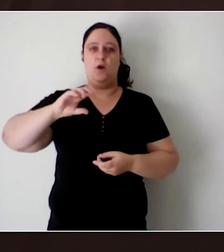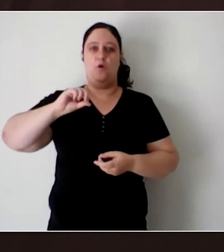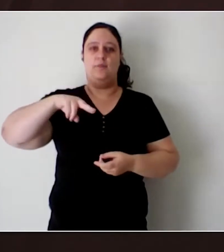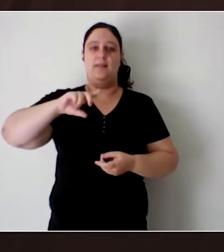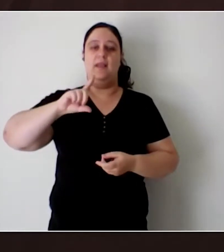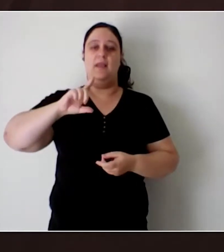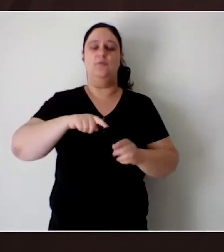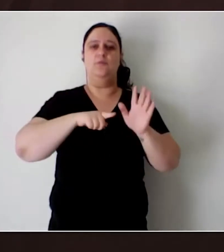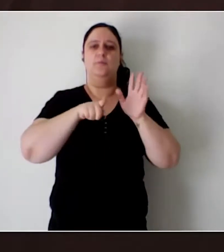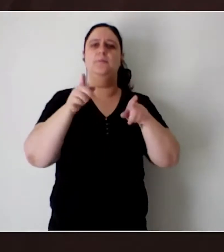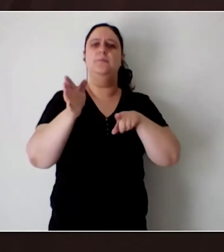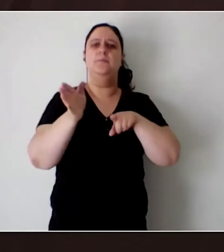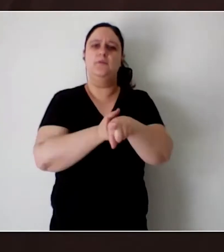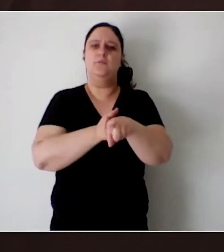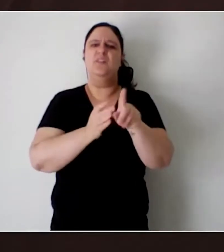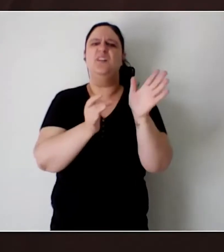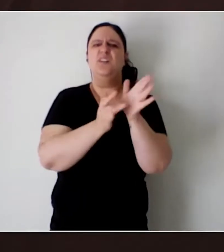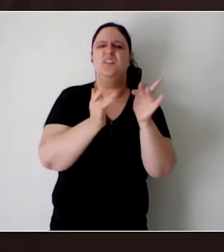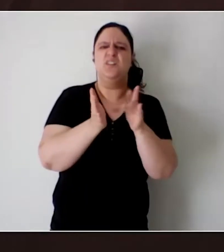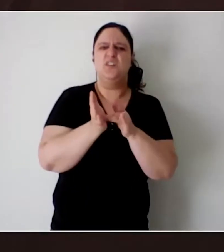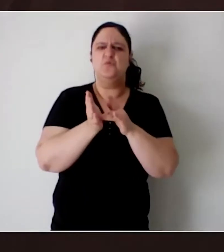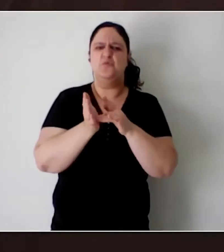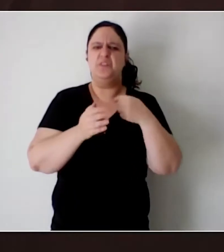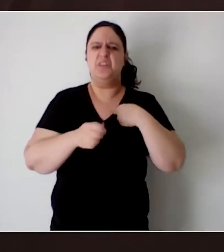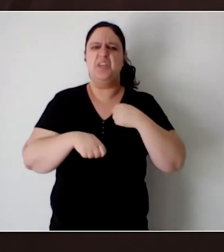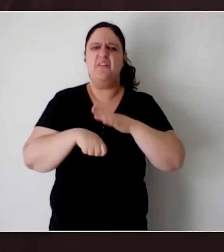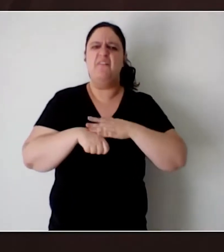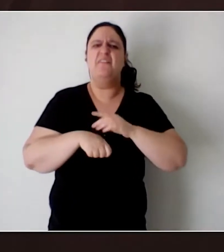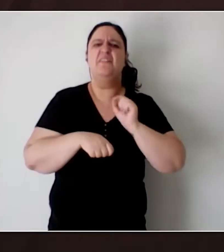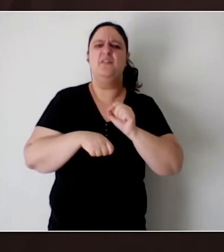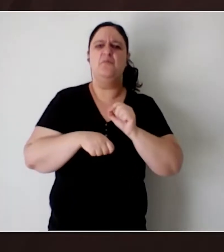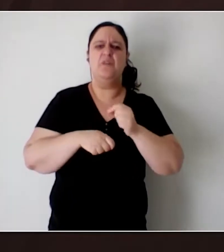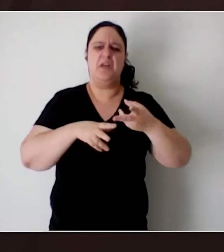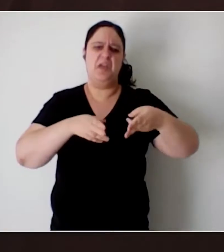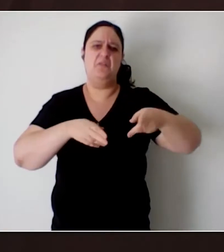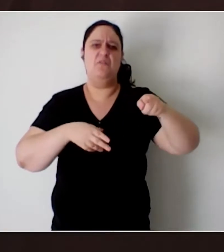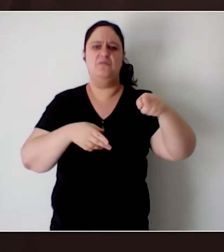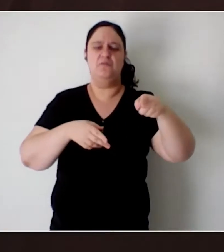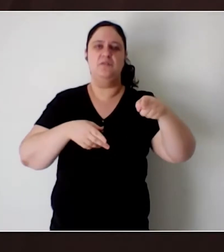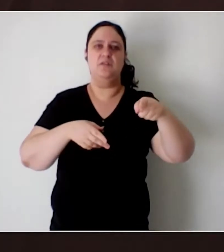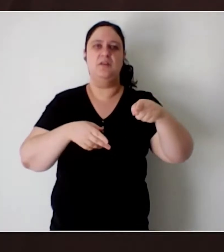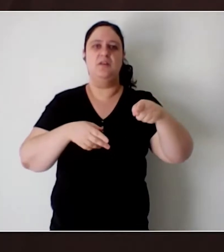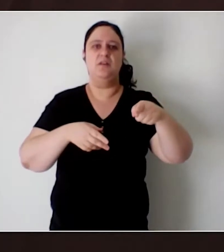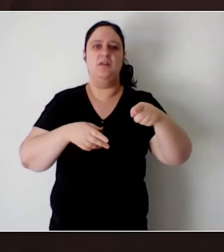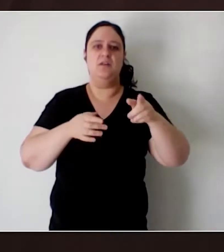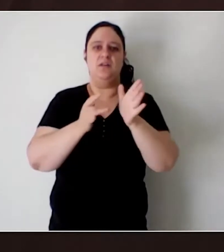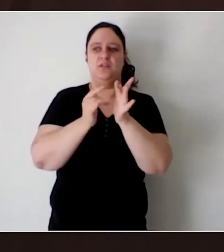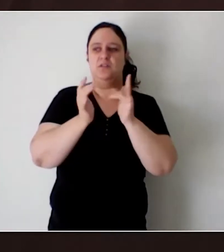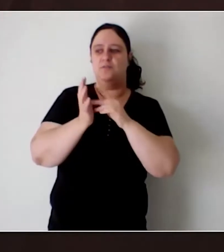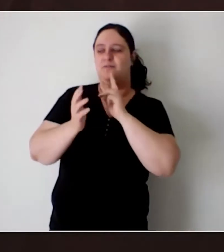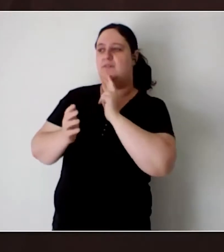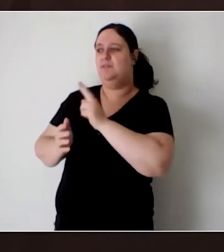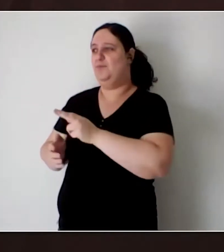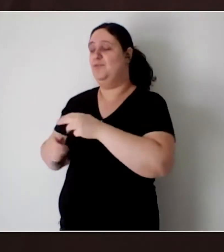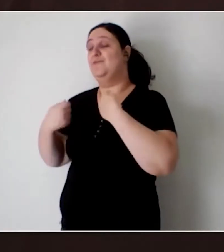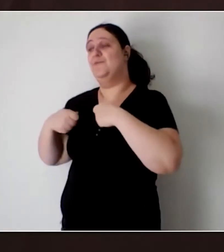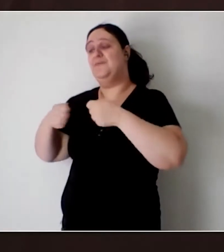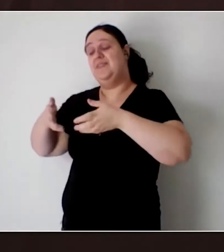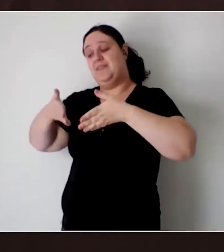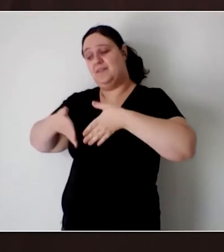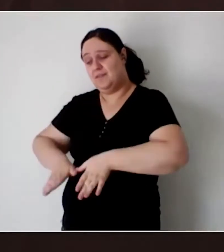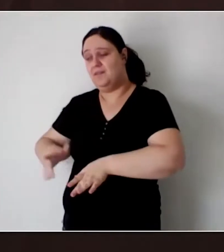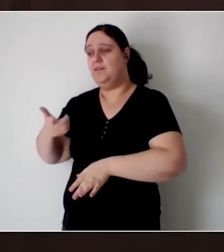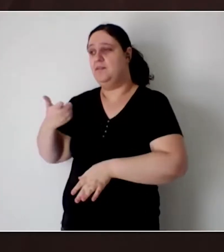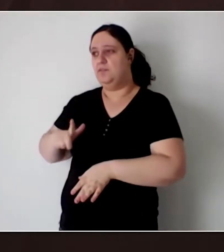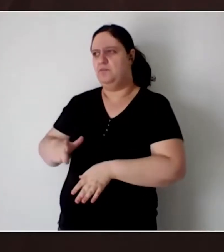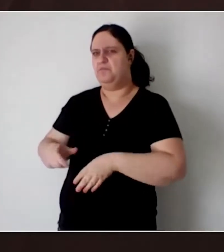fazes? Jesus disse: tu tens que nascer de novo. E novo nascimento, irmãos, é